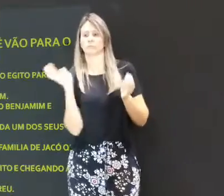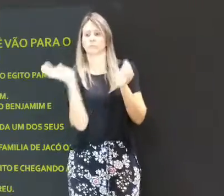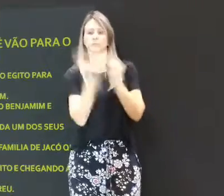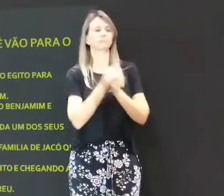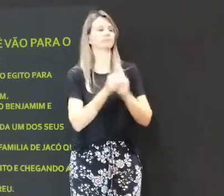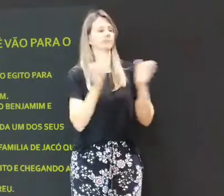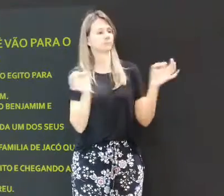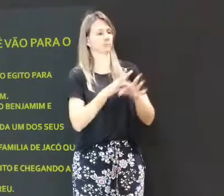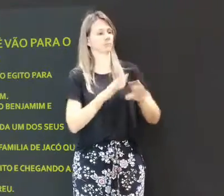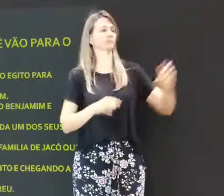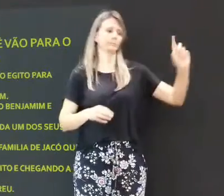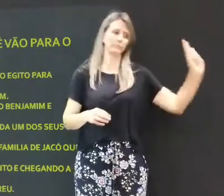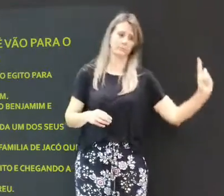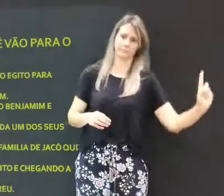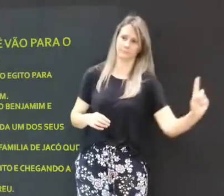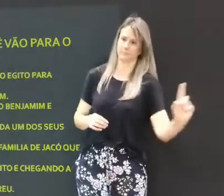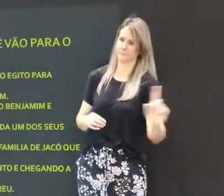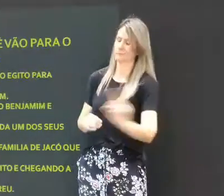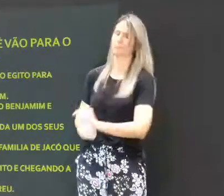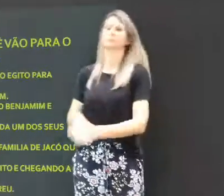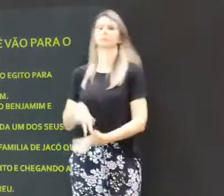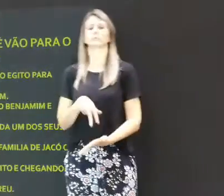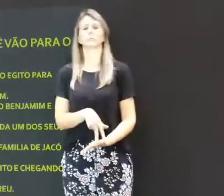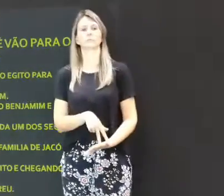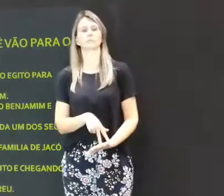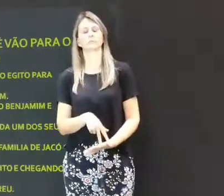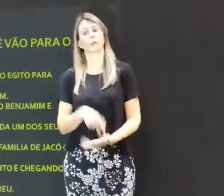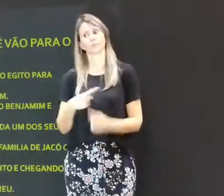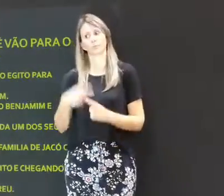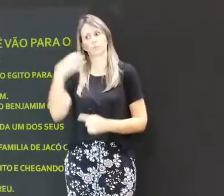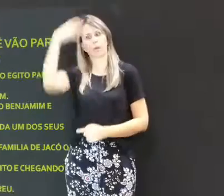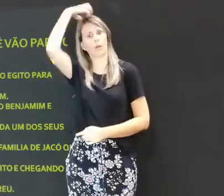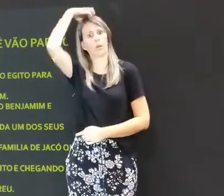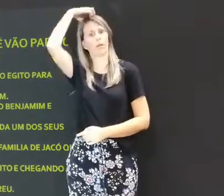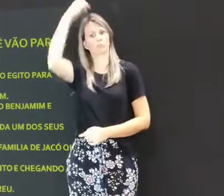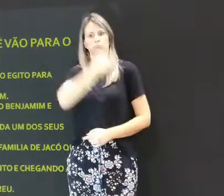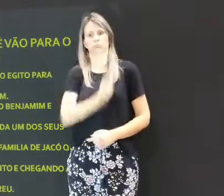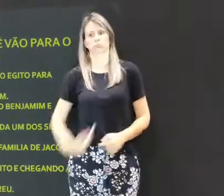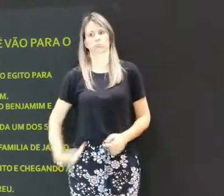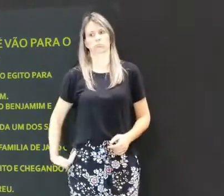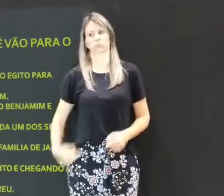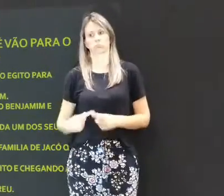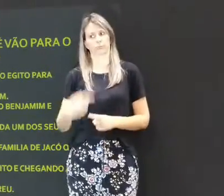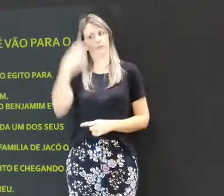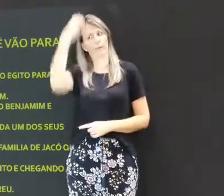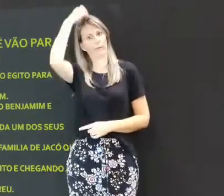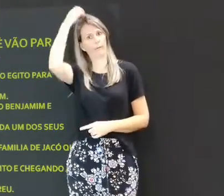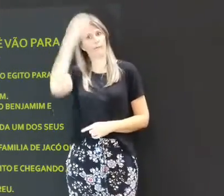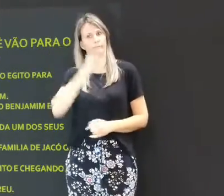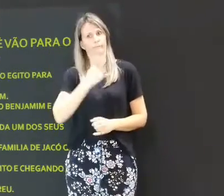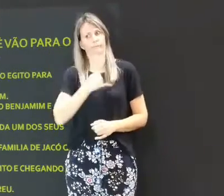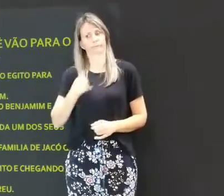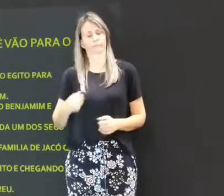recompôs, né? Que estava na sala escondidinho, e voltou e se posicionou lá. né? Porque ele era governador do estado, ele também tinha